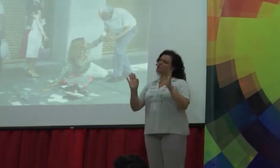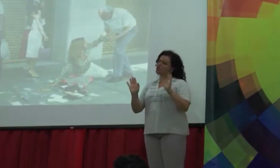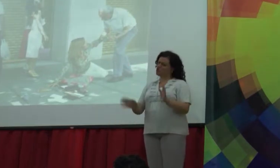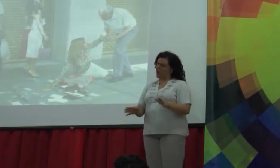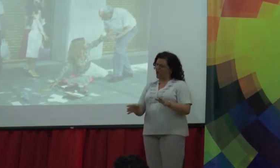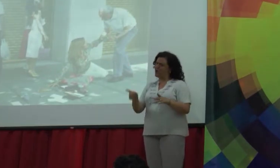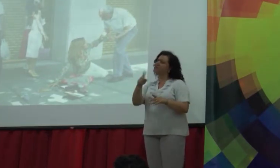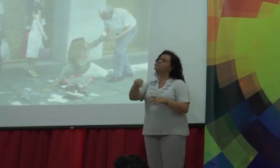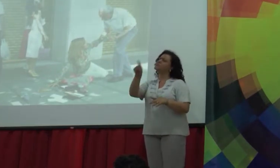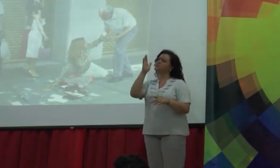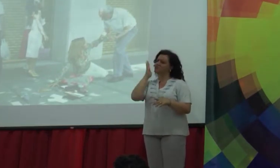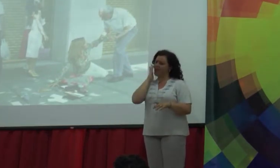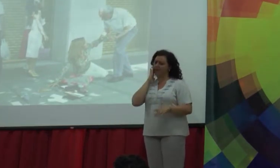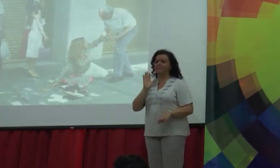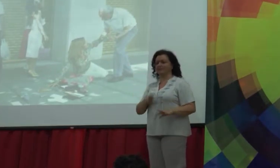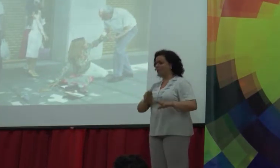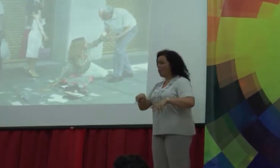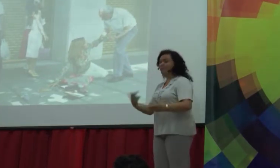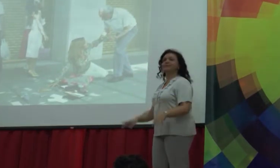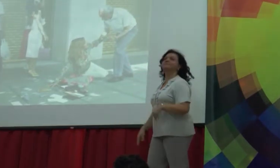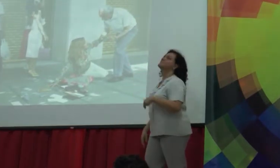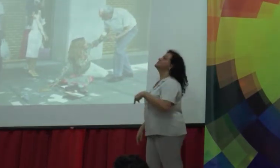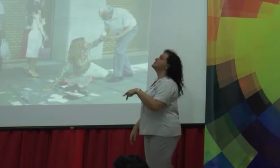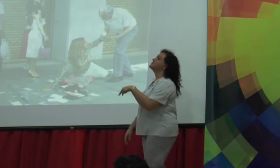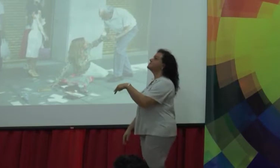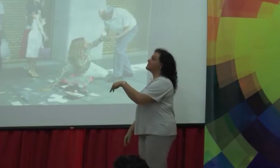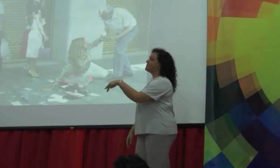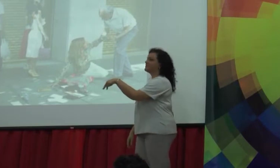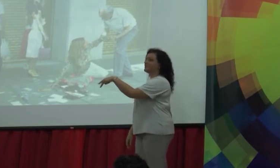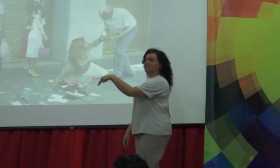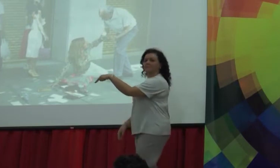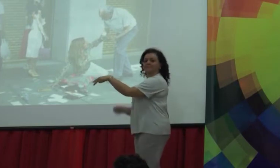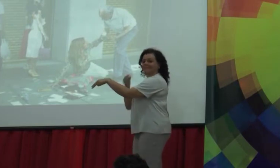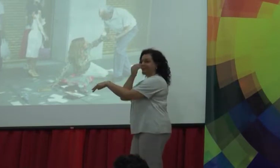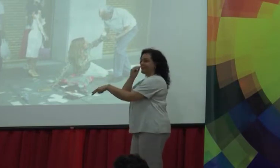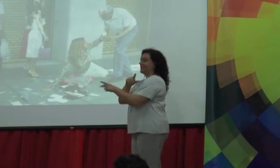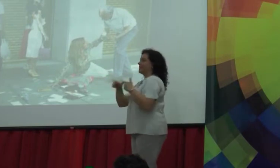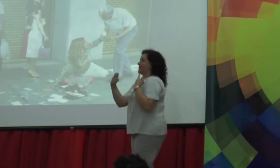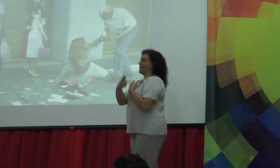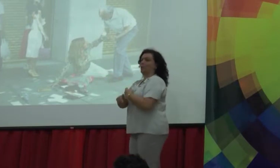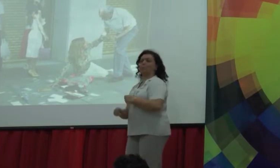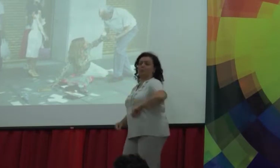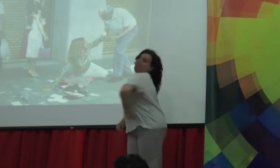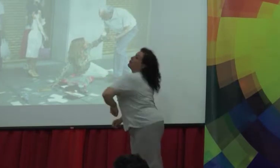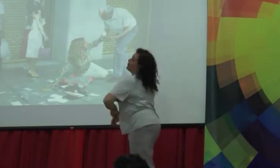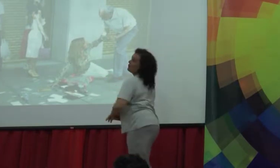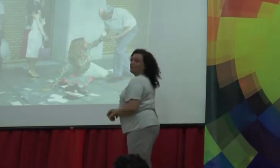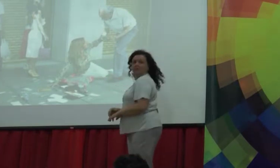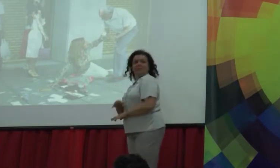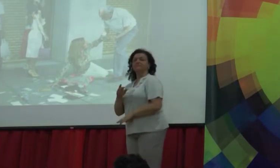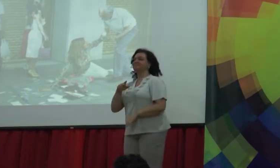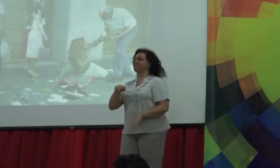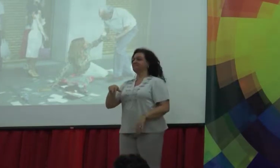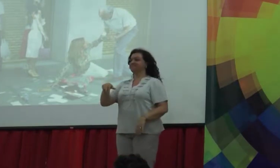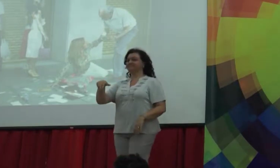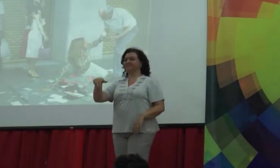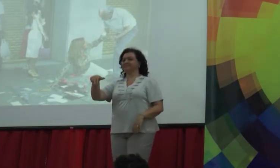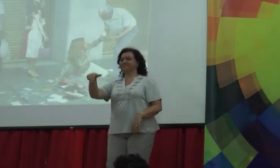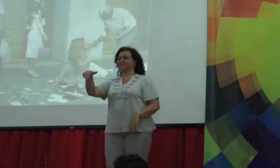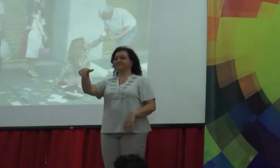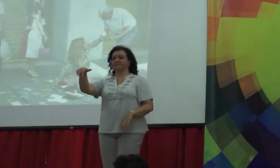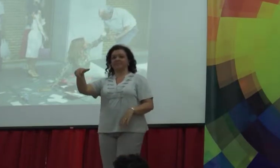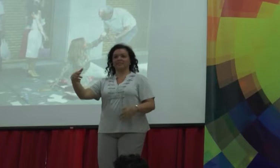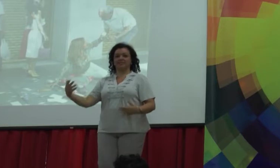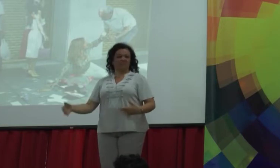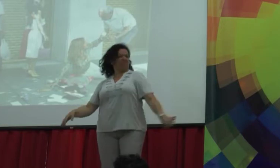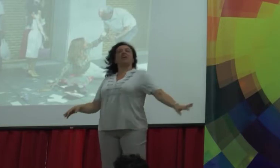pessoa caiu, mas já sabe, tem muita gente que passa e ignora que a pessoa caiu, ainda